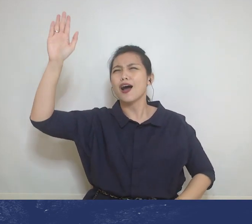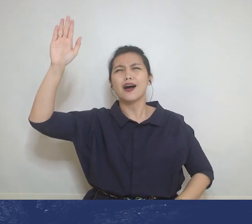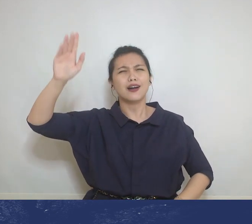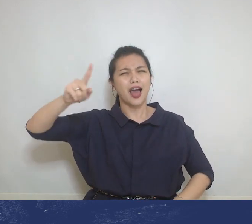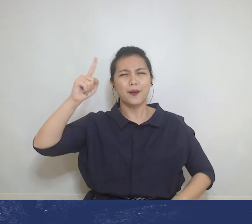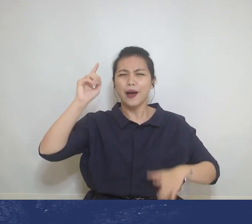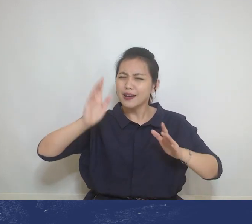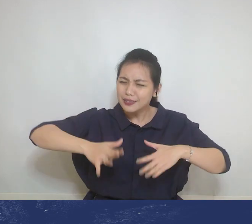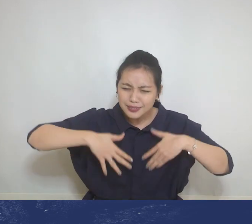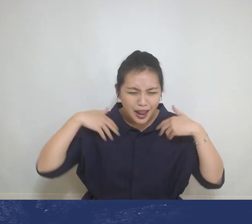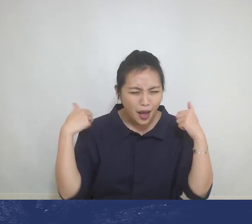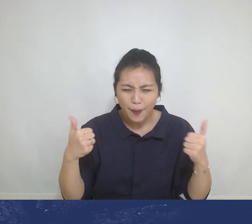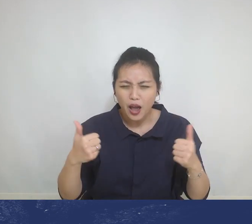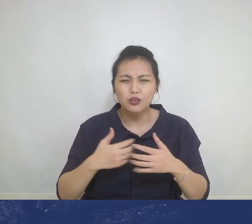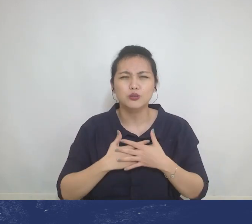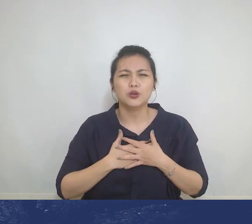kaulah